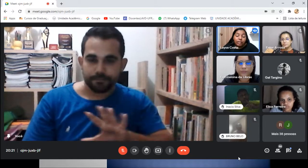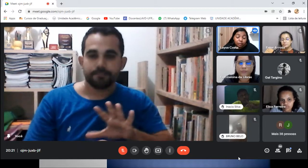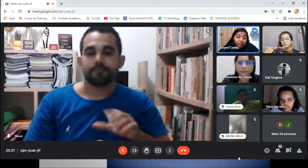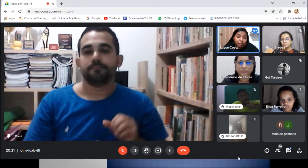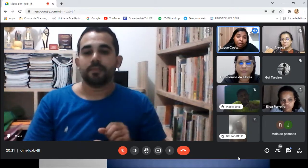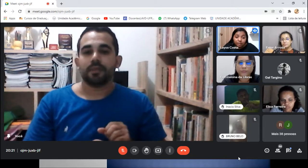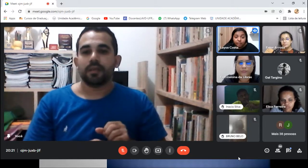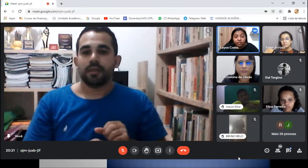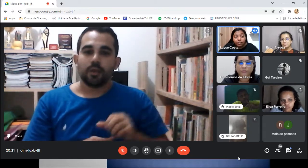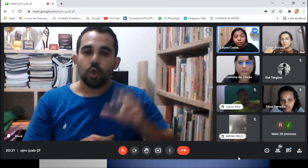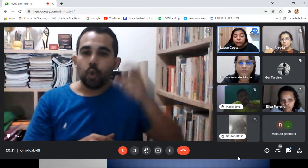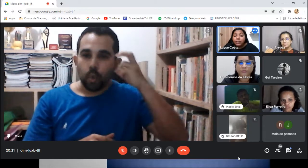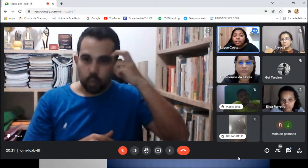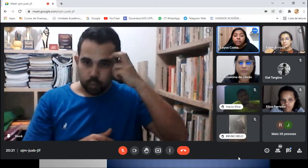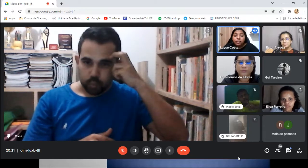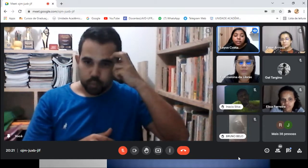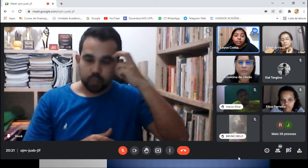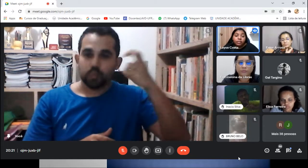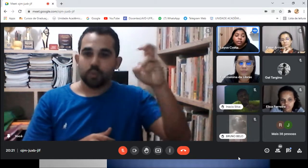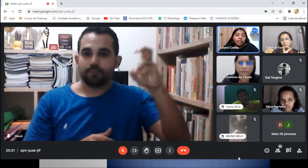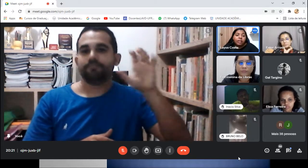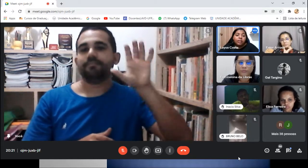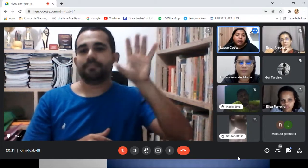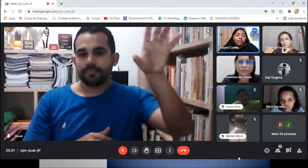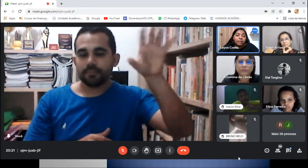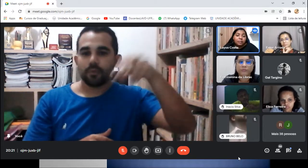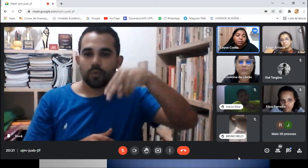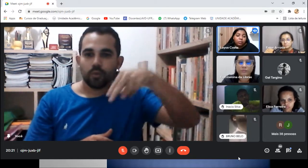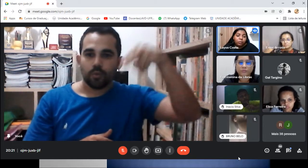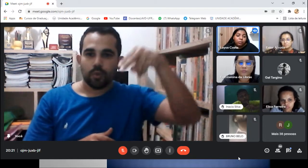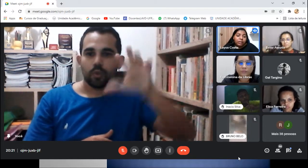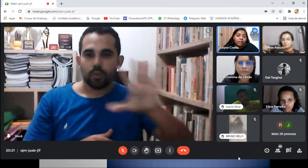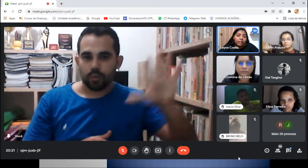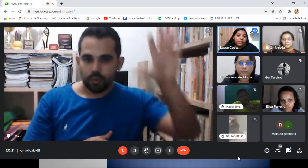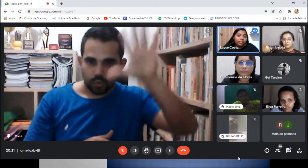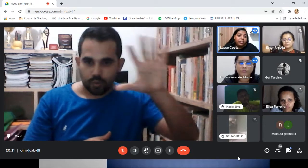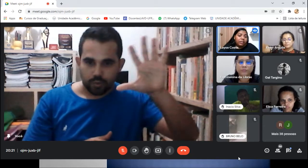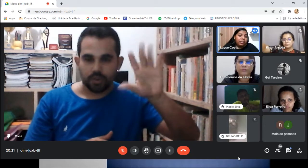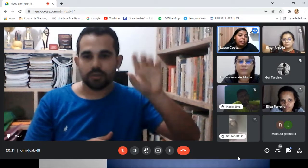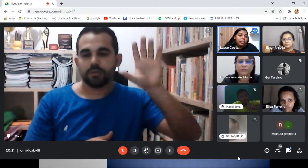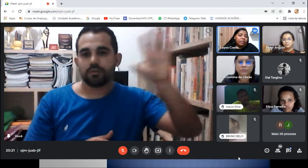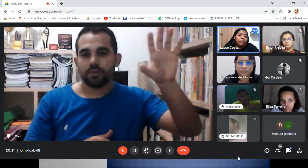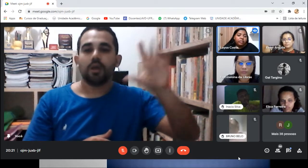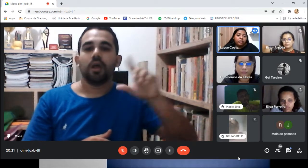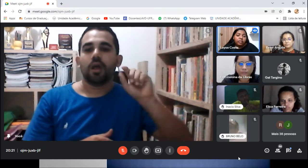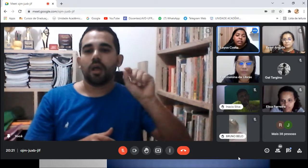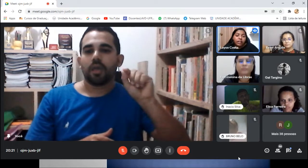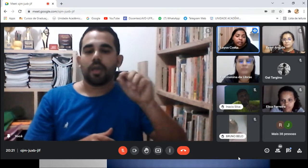Temos aí o Brasil, né? Como território. Temos a cultura de cada região, da região